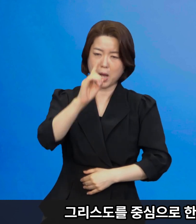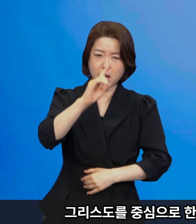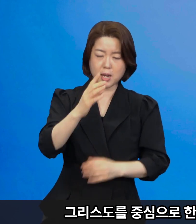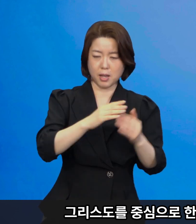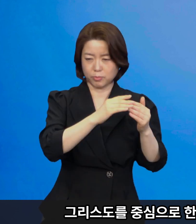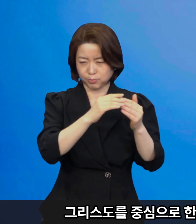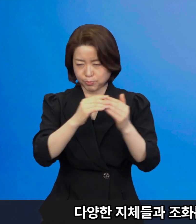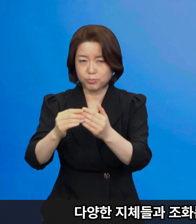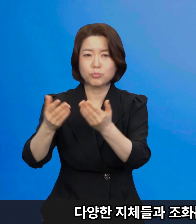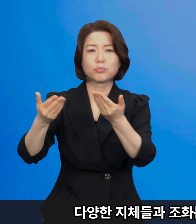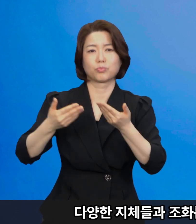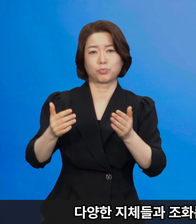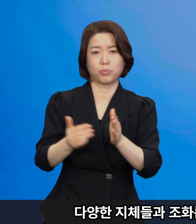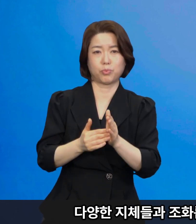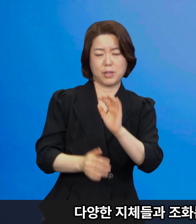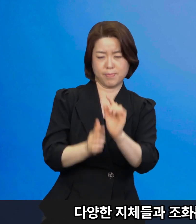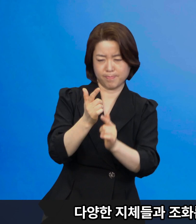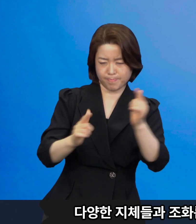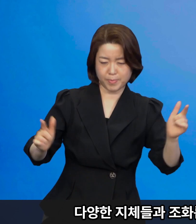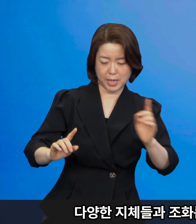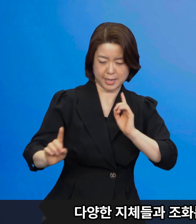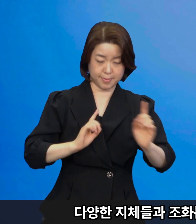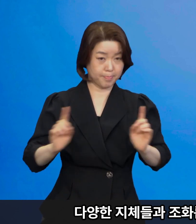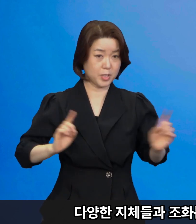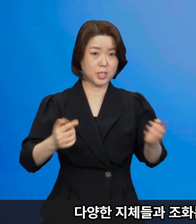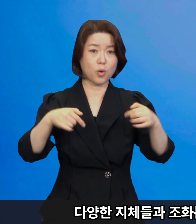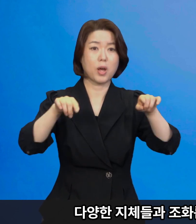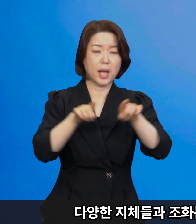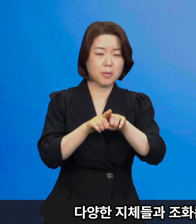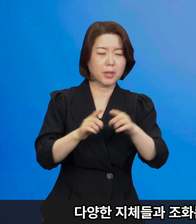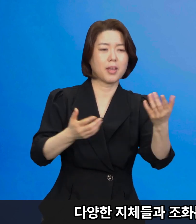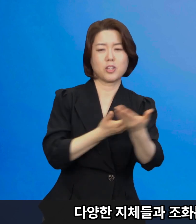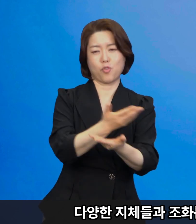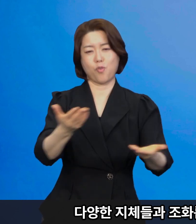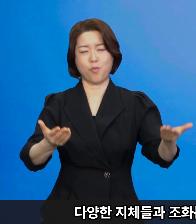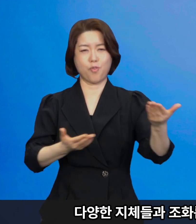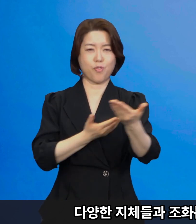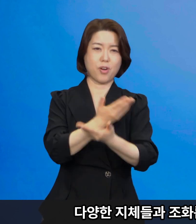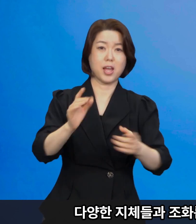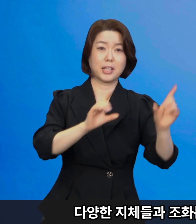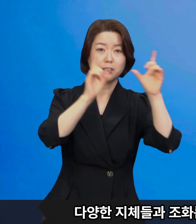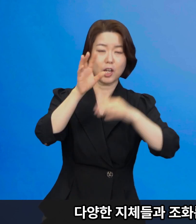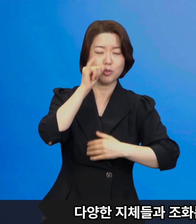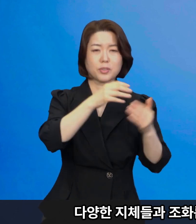주실 뿐 아니라 다양한 지체들과 조화롭게 살도록